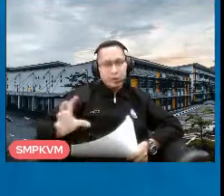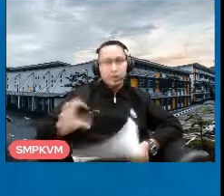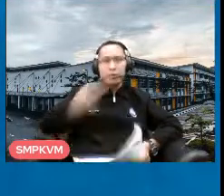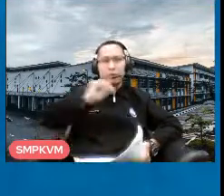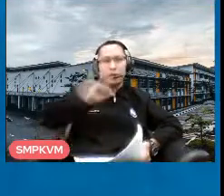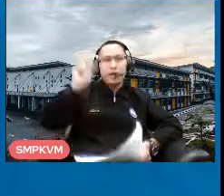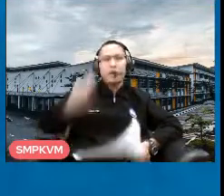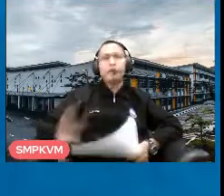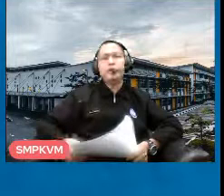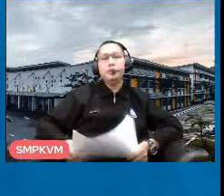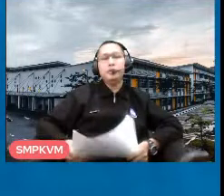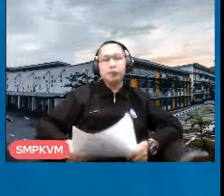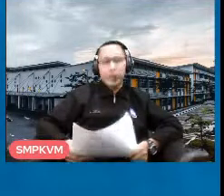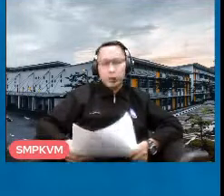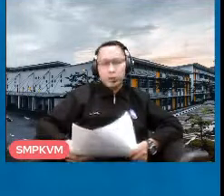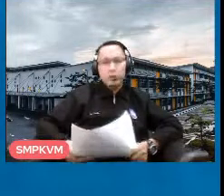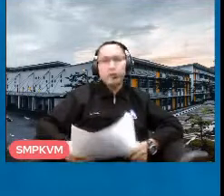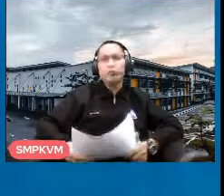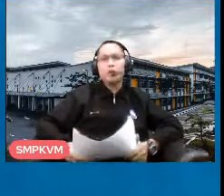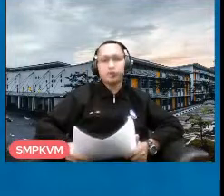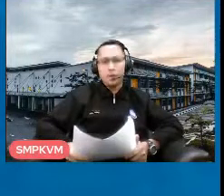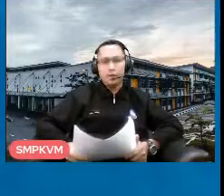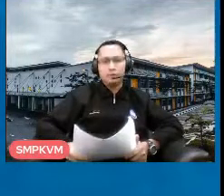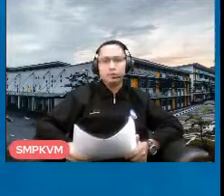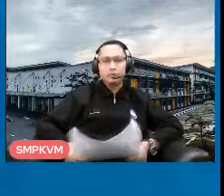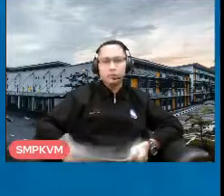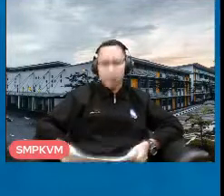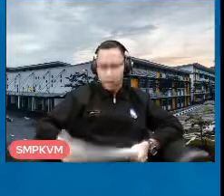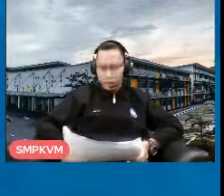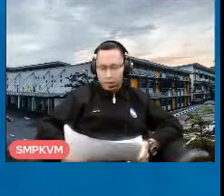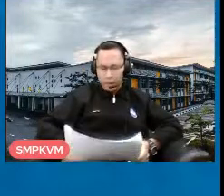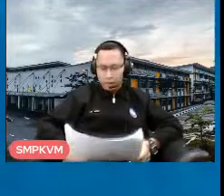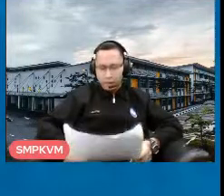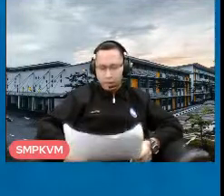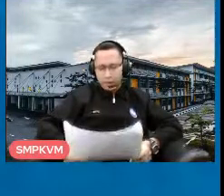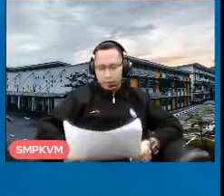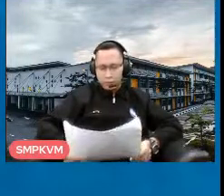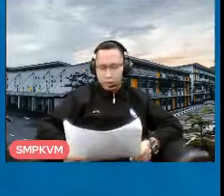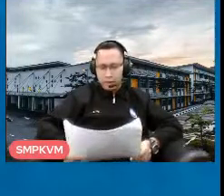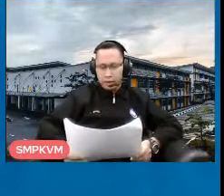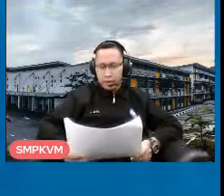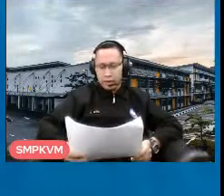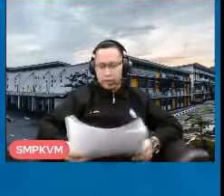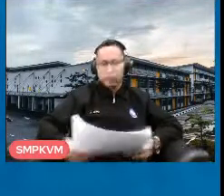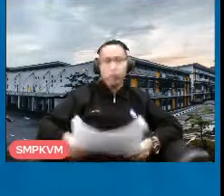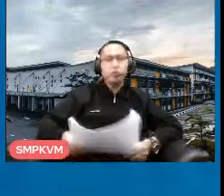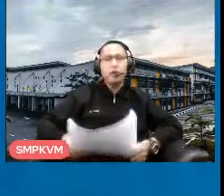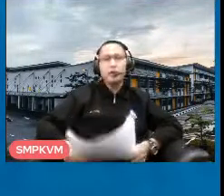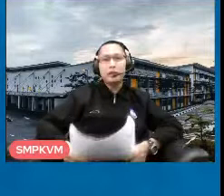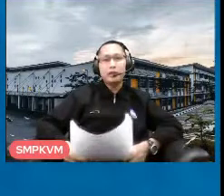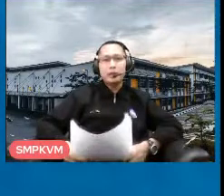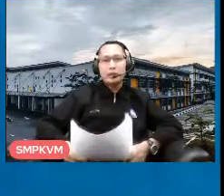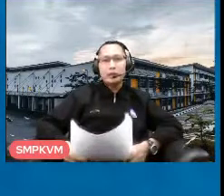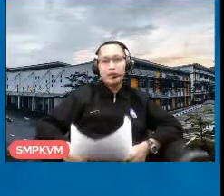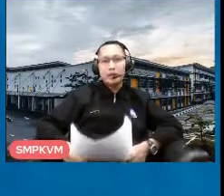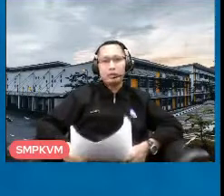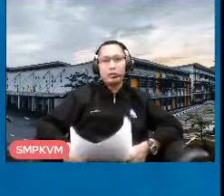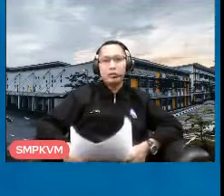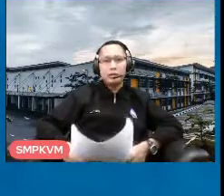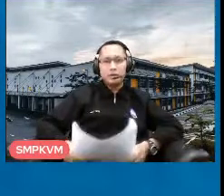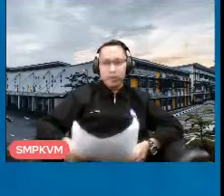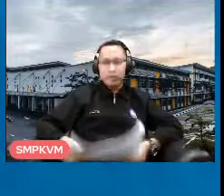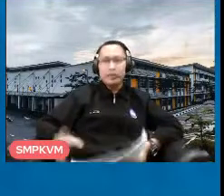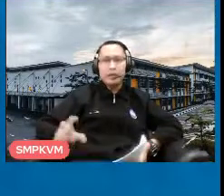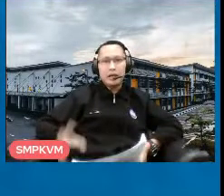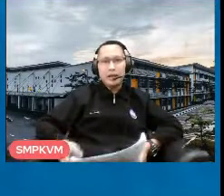kalau kamu lakukannya memang akan nih gantung dan dibuang sekolah baiknya keempat murid dilarang keras ponteng kelas